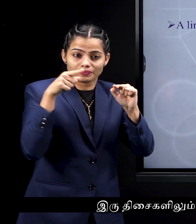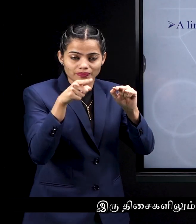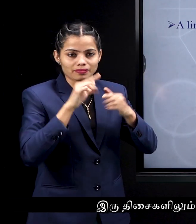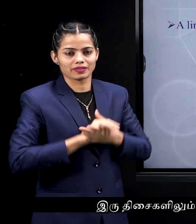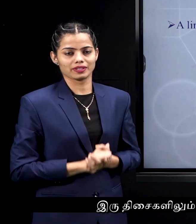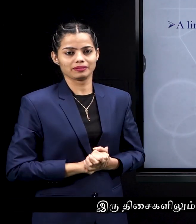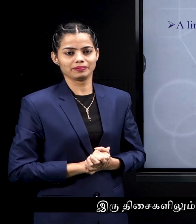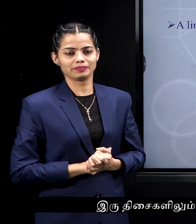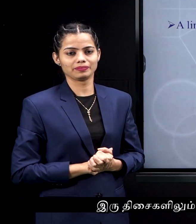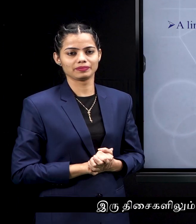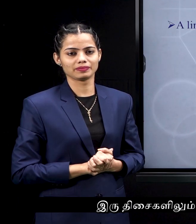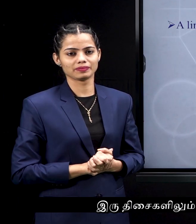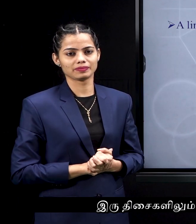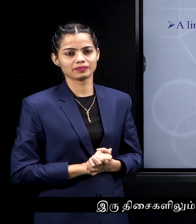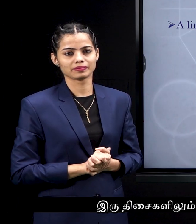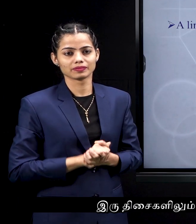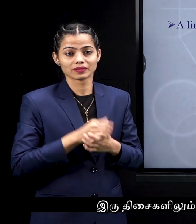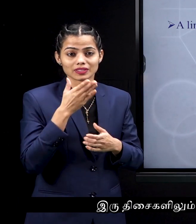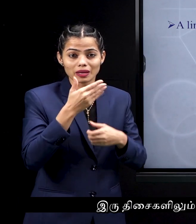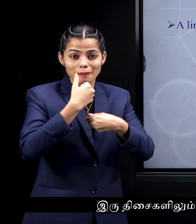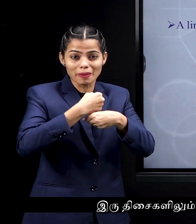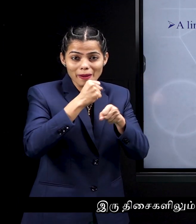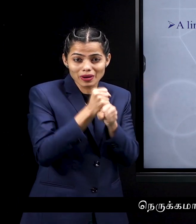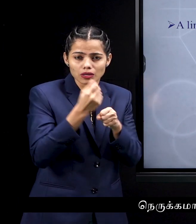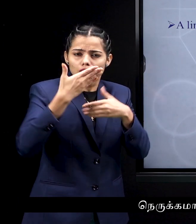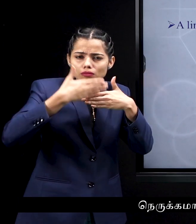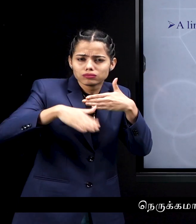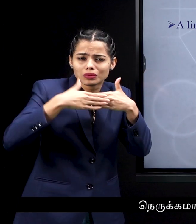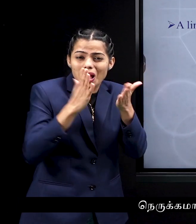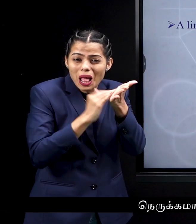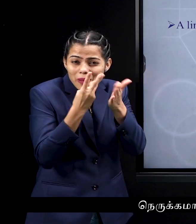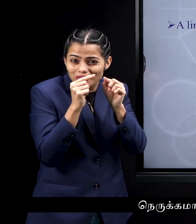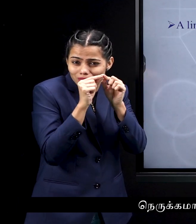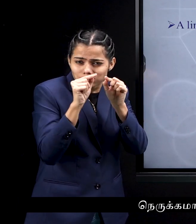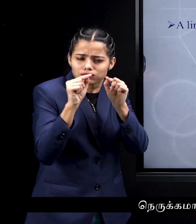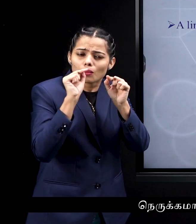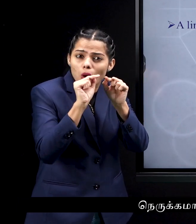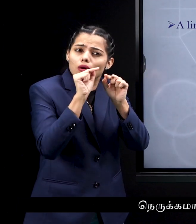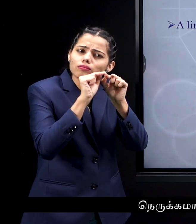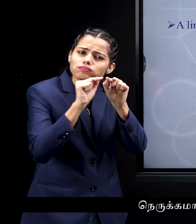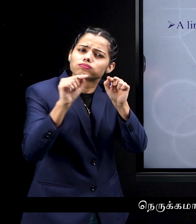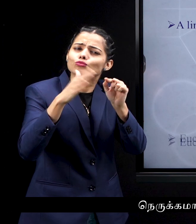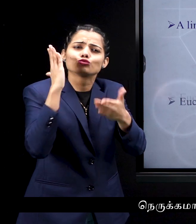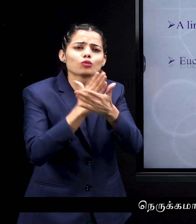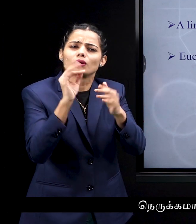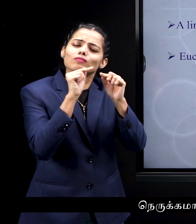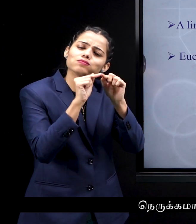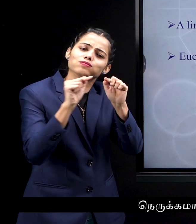திசைகளிலும் முடிவில்லாமல் நீண்டுள்ளது. இது ஒன்றுக்கொன்று நெருக்கமான எண்ணற்ற புள்ளிகளால் ஆனது.